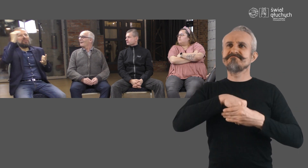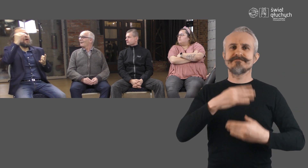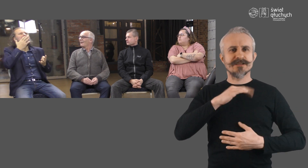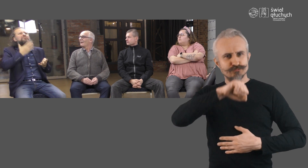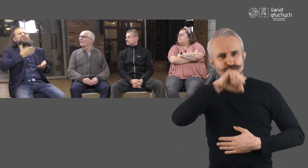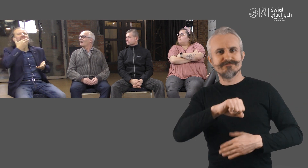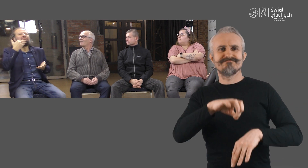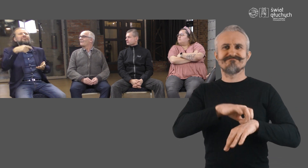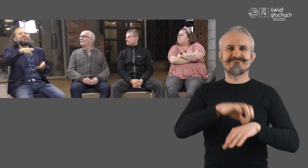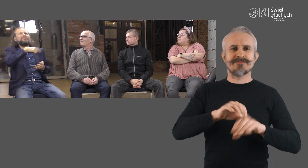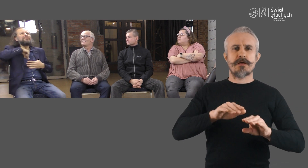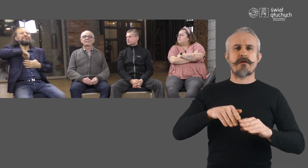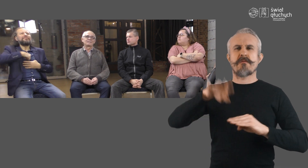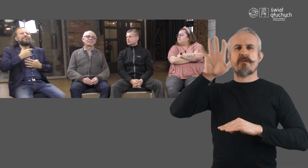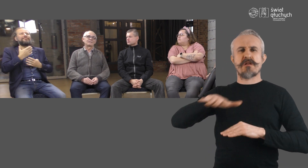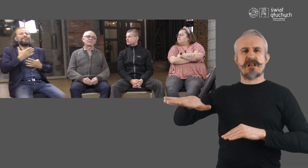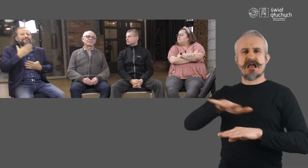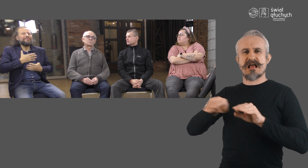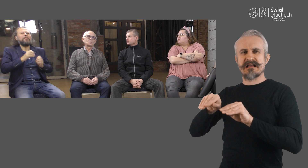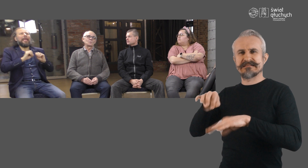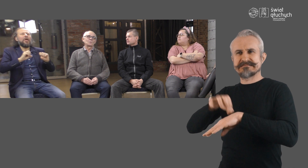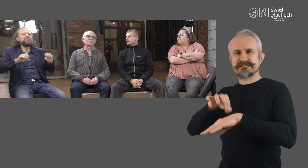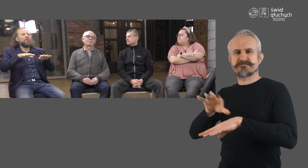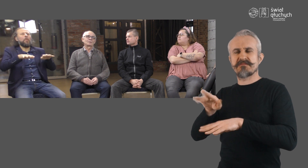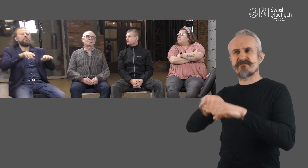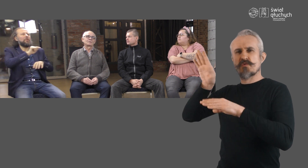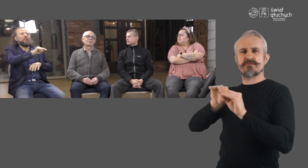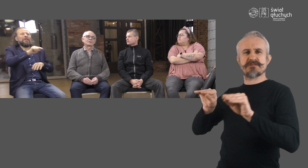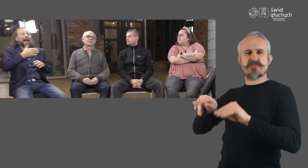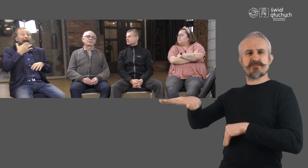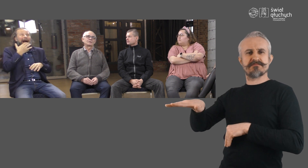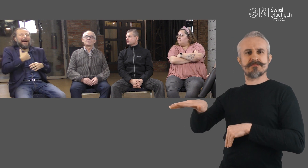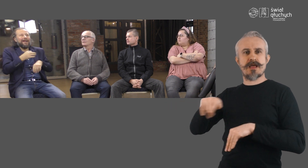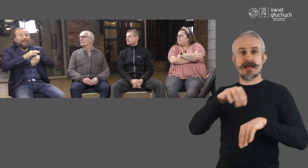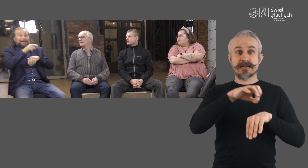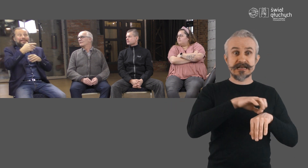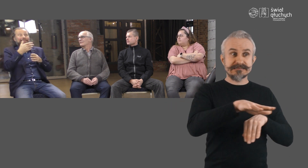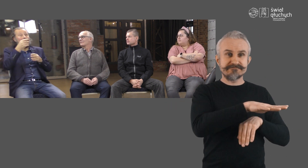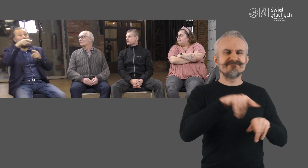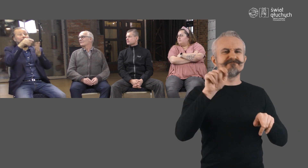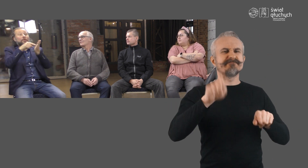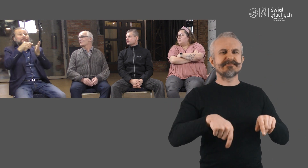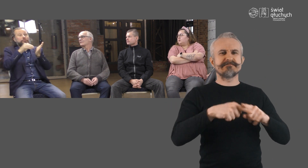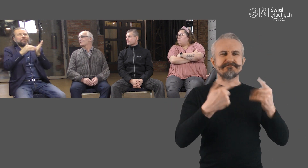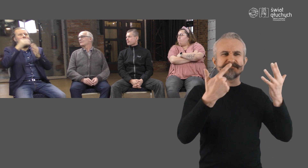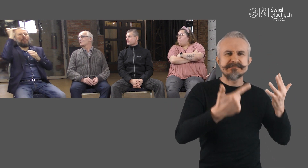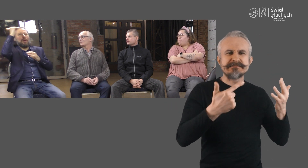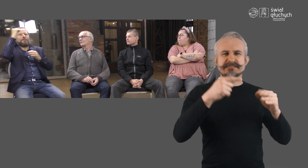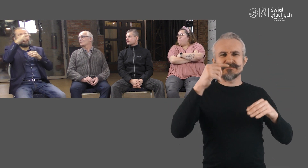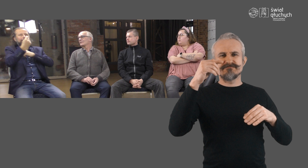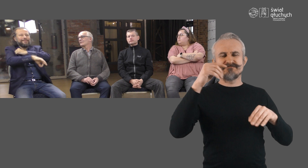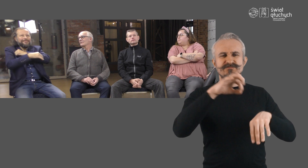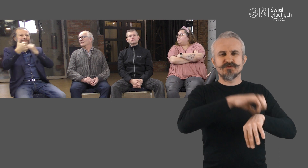teraz oczywiście dobrze by było, żeby byli lekarze, ale jakoś tak nie widać tej pasji. Bardziej widać w pedagogice tą pasję wśród